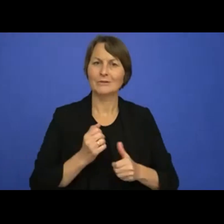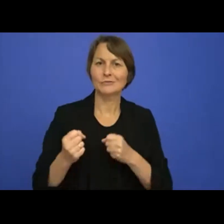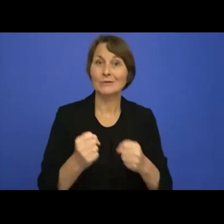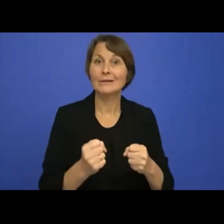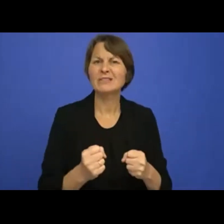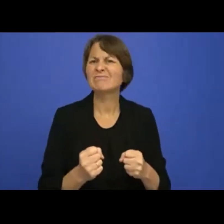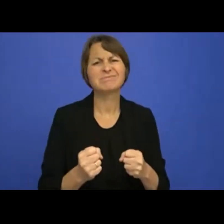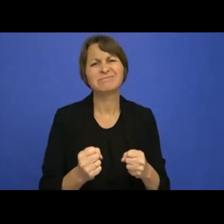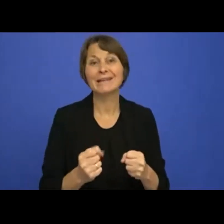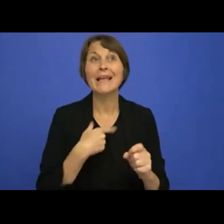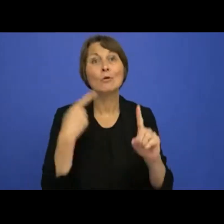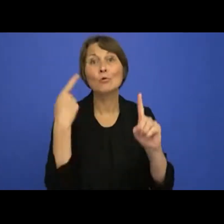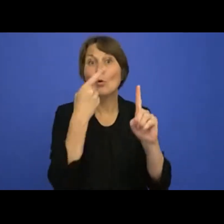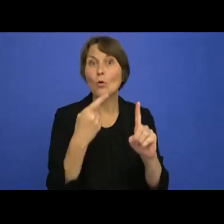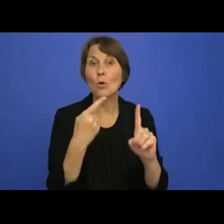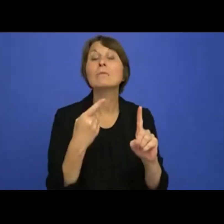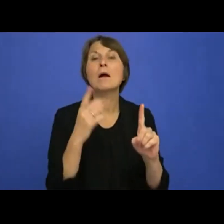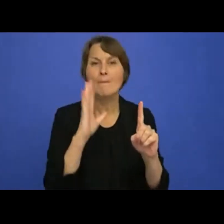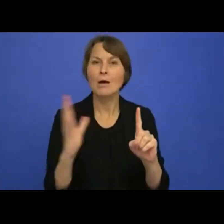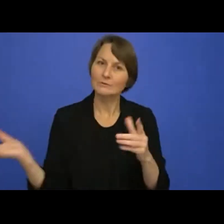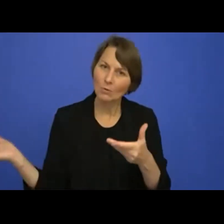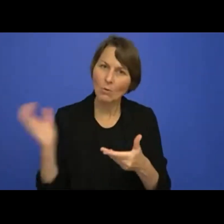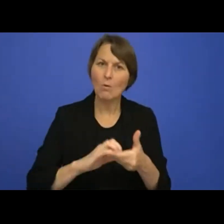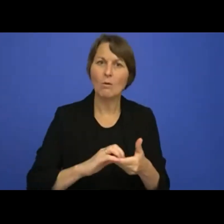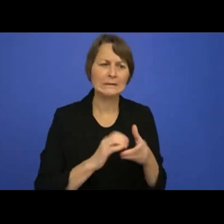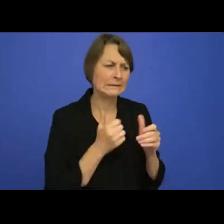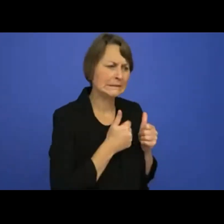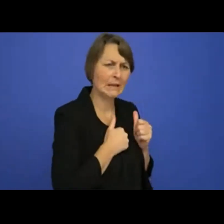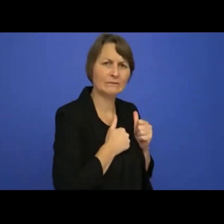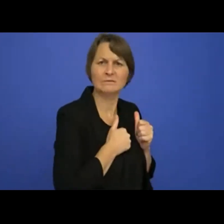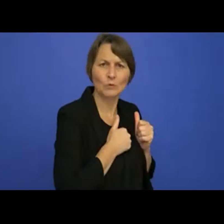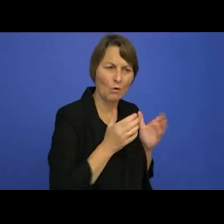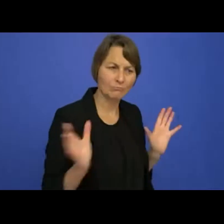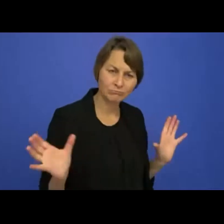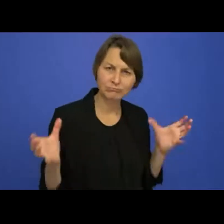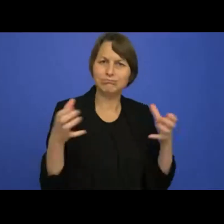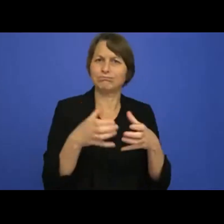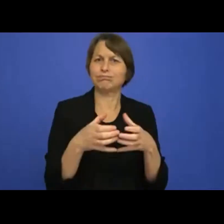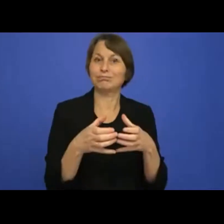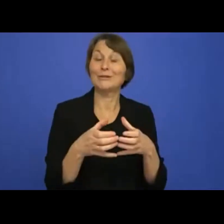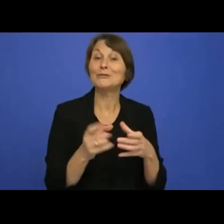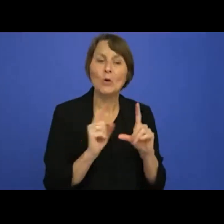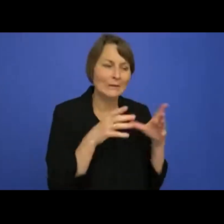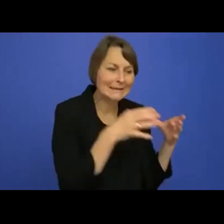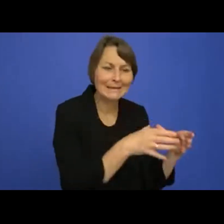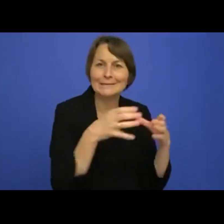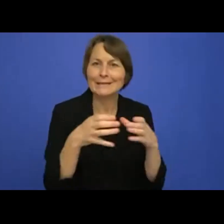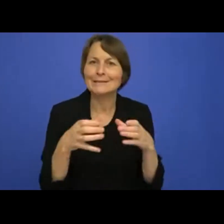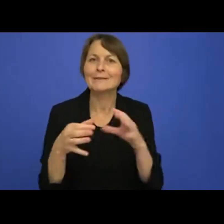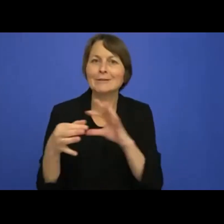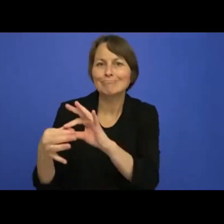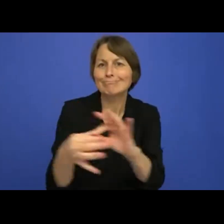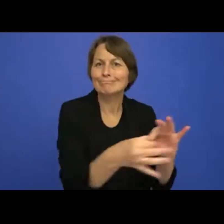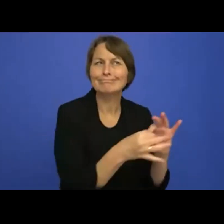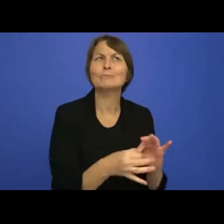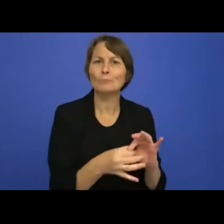pas à atteindre ces objectifs si nous travaillons en silo. Comme l'a dit l'UNESCO, nous devons travailler en